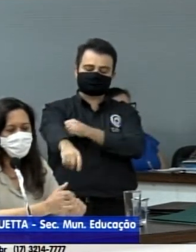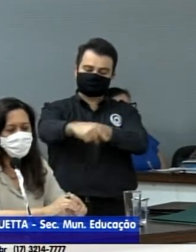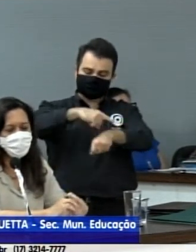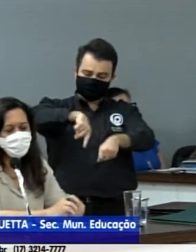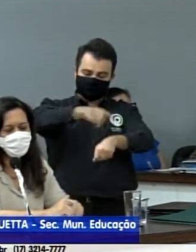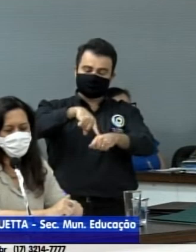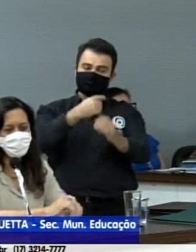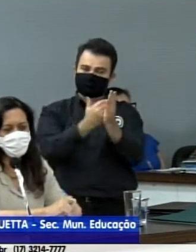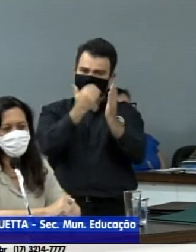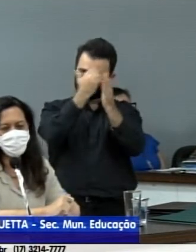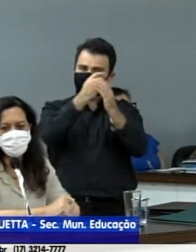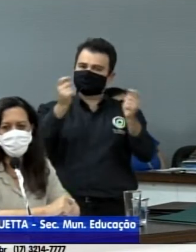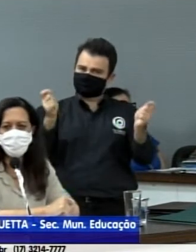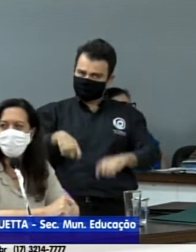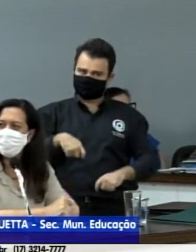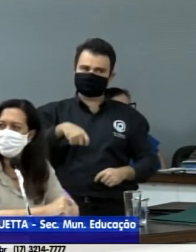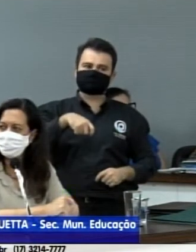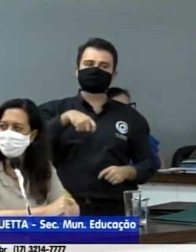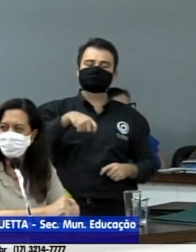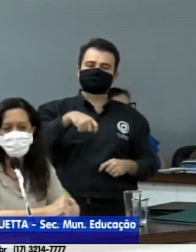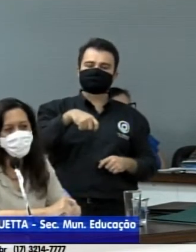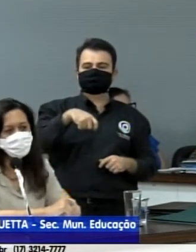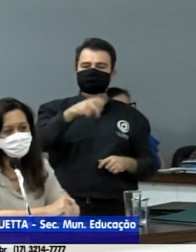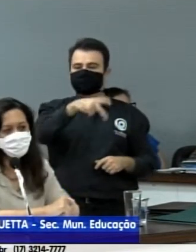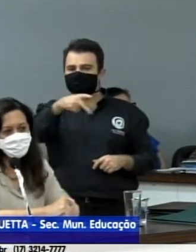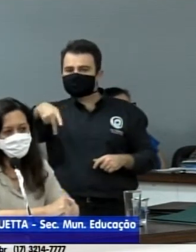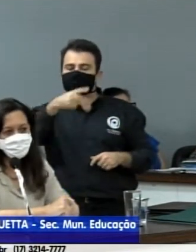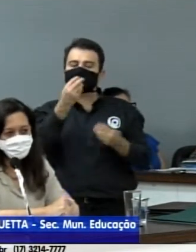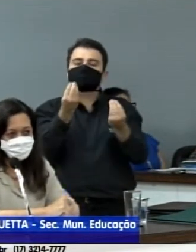para que os professores possam atuar com atividades remotas.